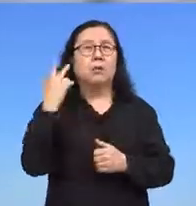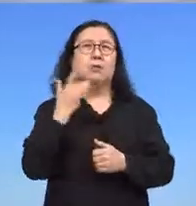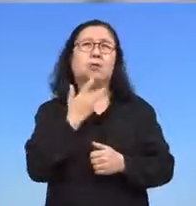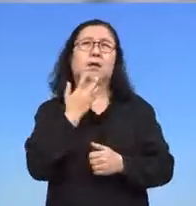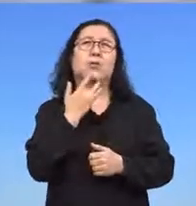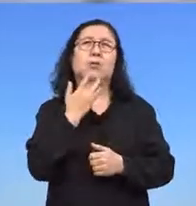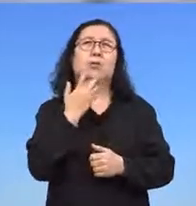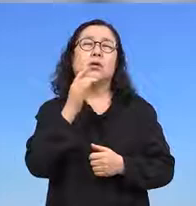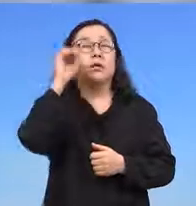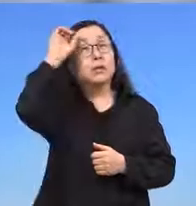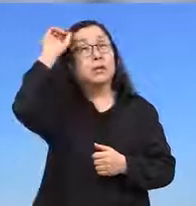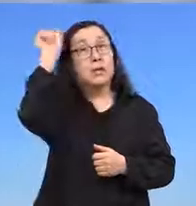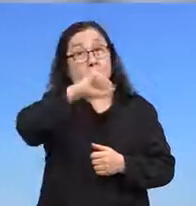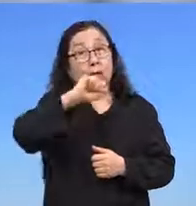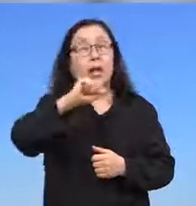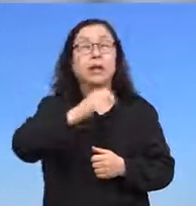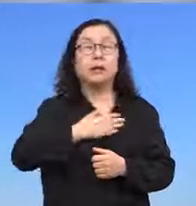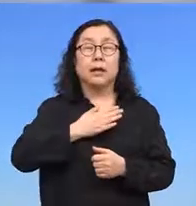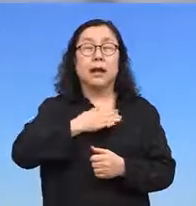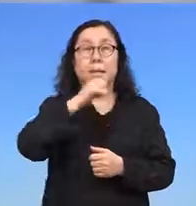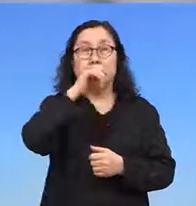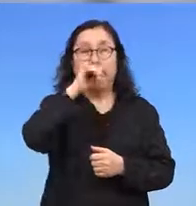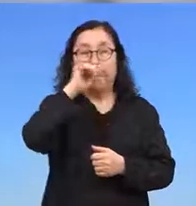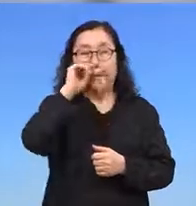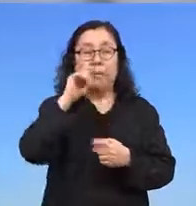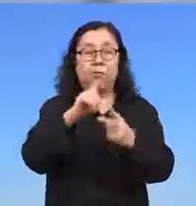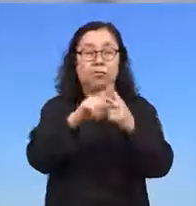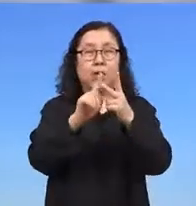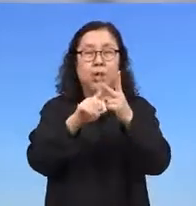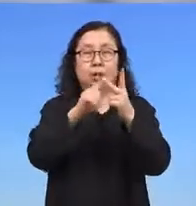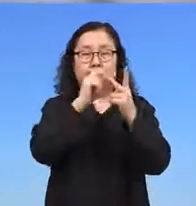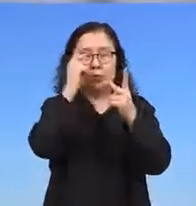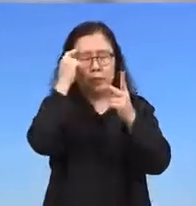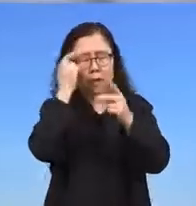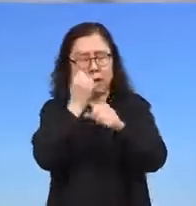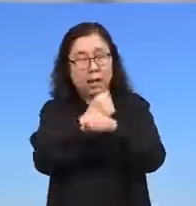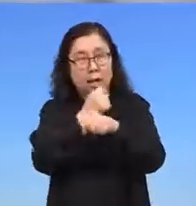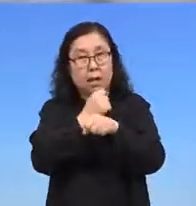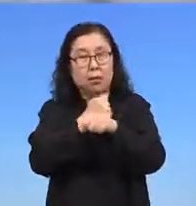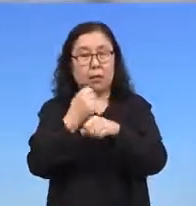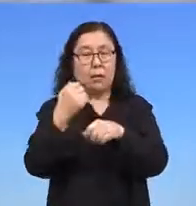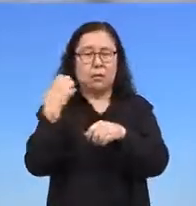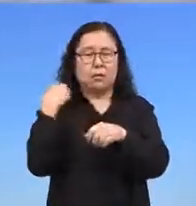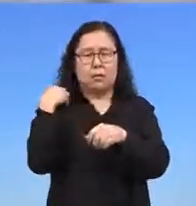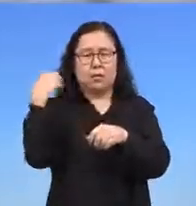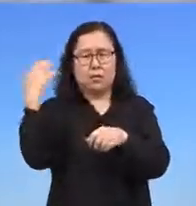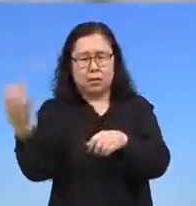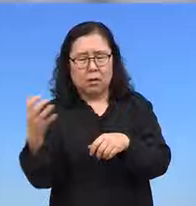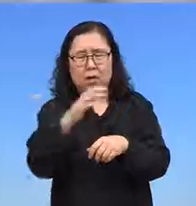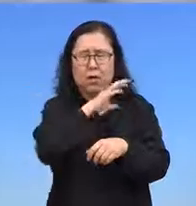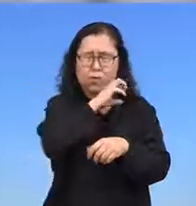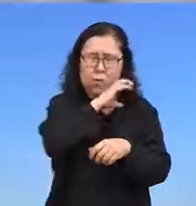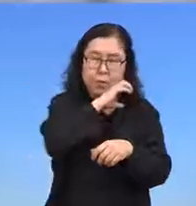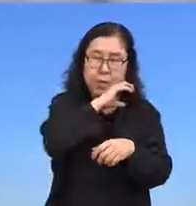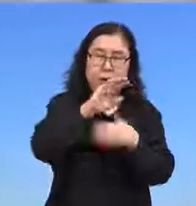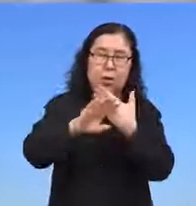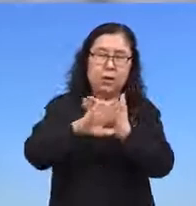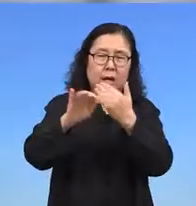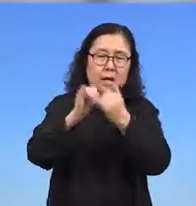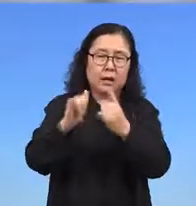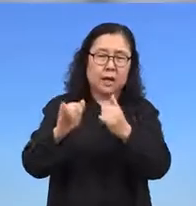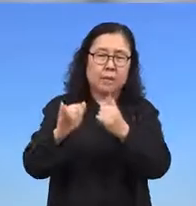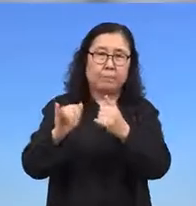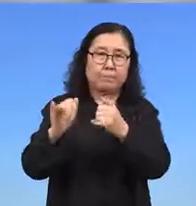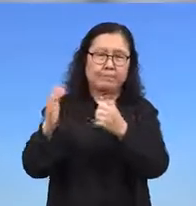지난주 화요일 새벽인데요, 제가 이제 이 두 가지를 묵상하면서 참 책임 전가와 불평, 또